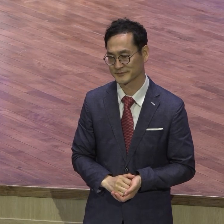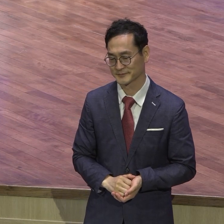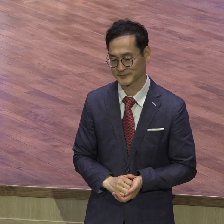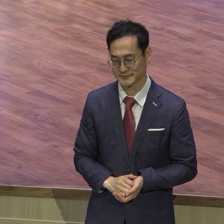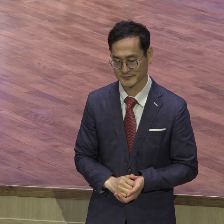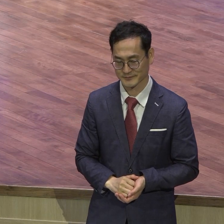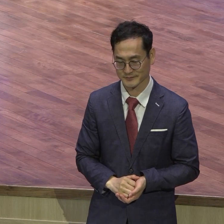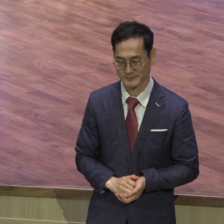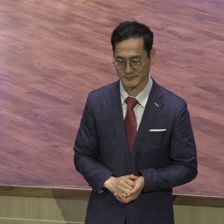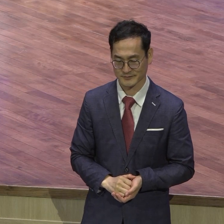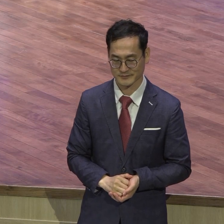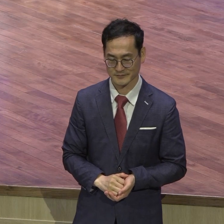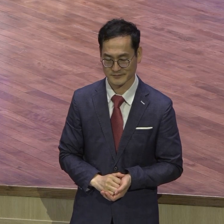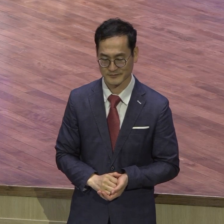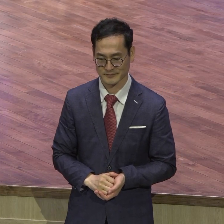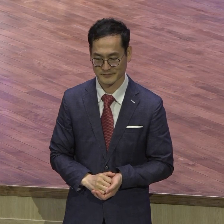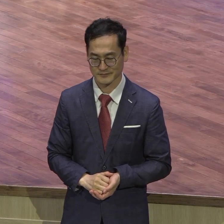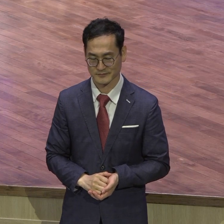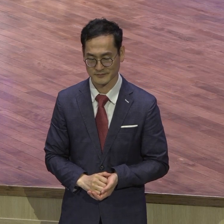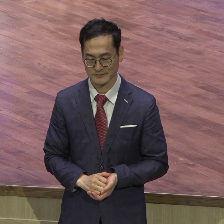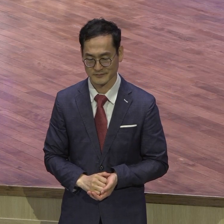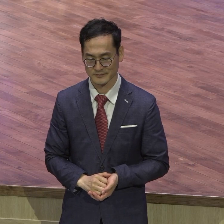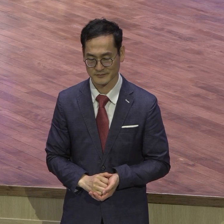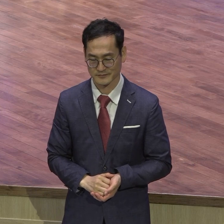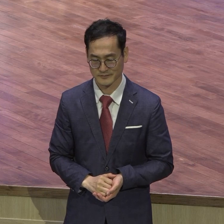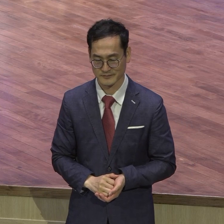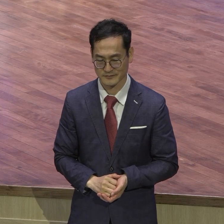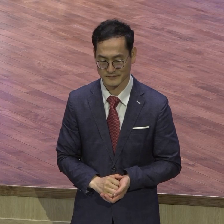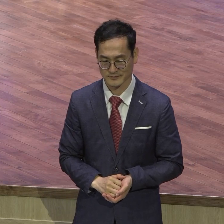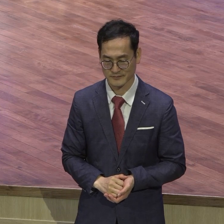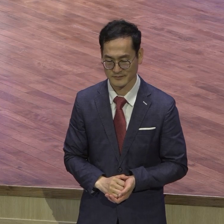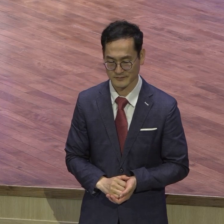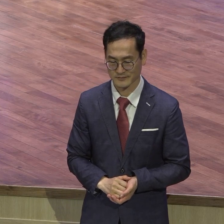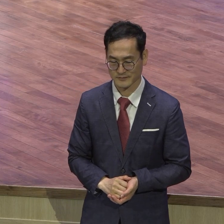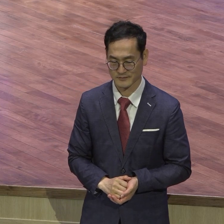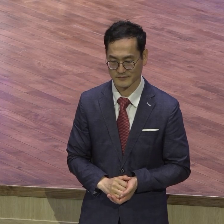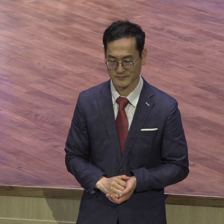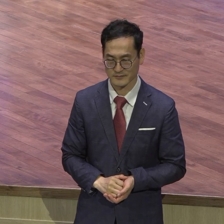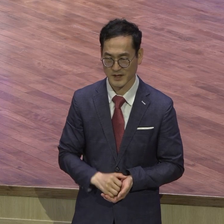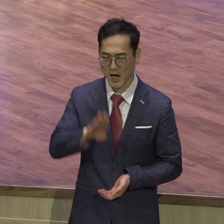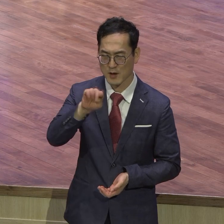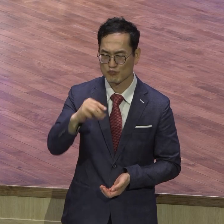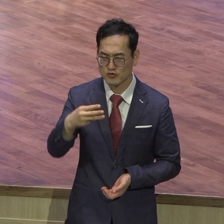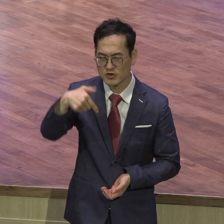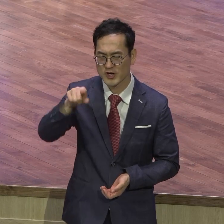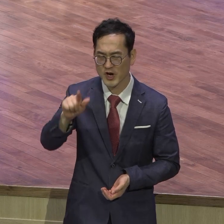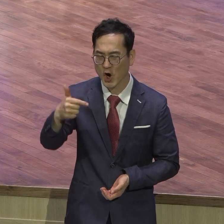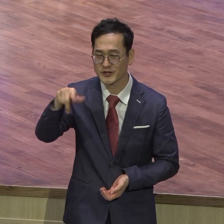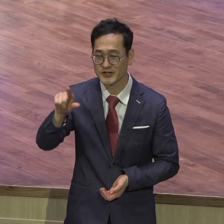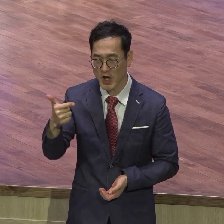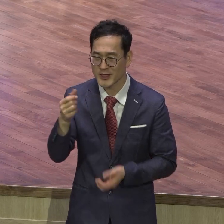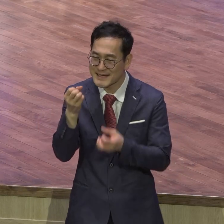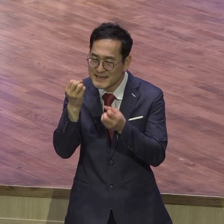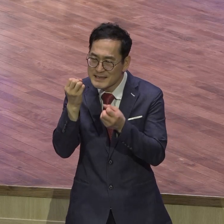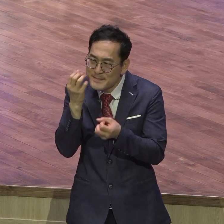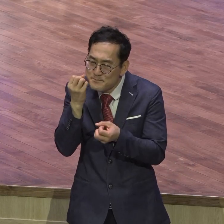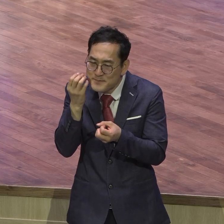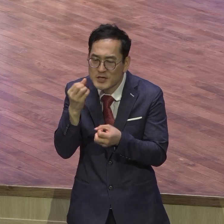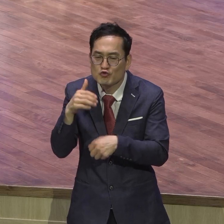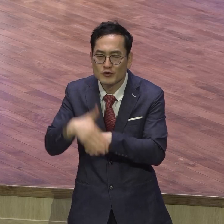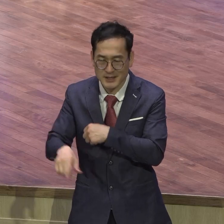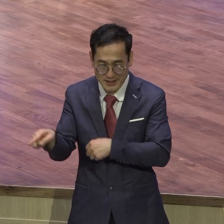불건전 불건전 신비주의들 많이 뭐 있잖아요 그러니까 기도 한국교회 그냥 전 남미